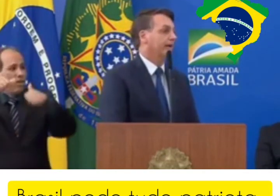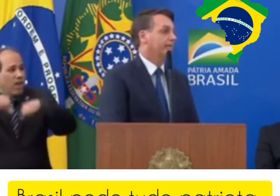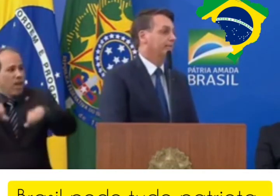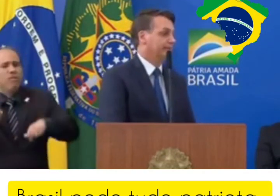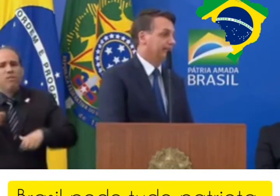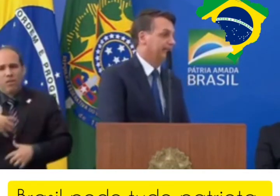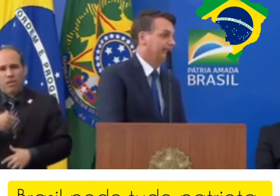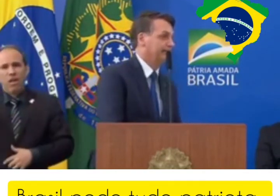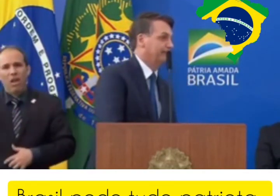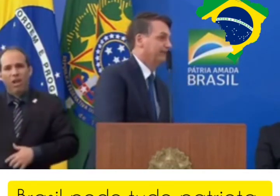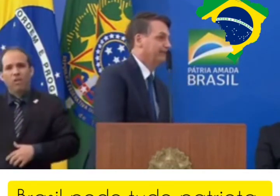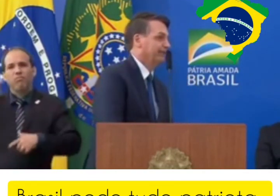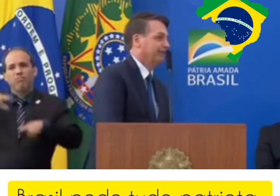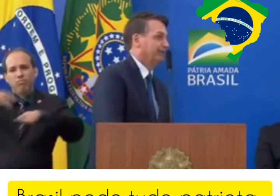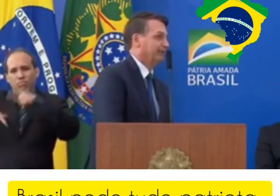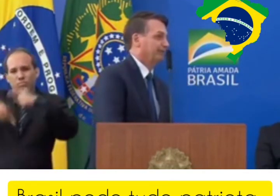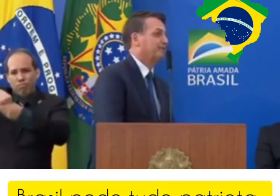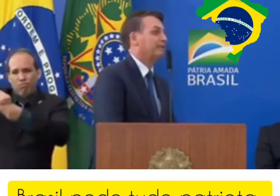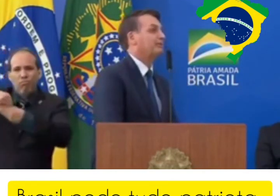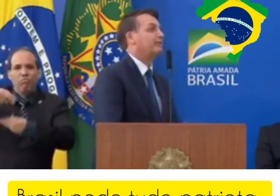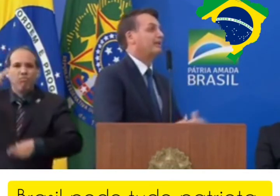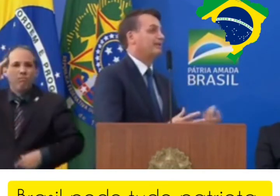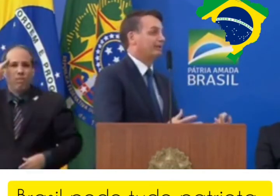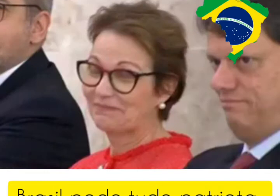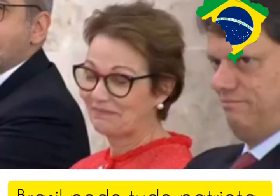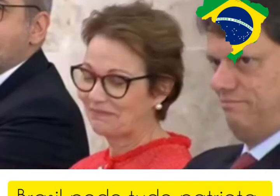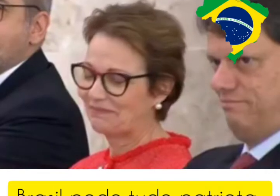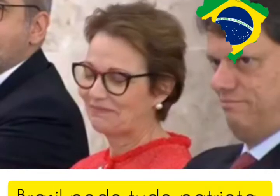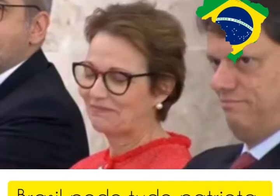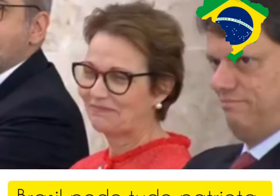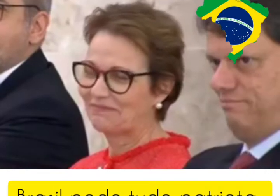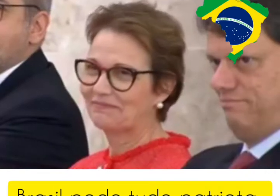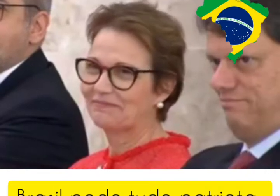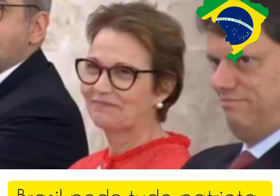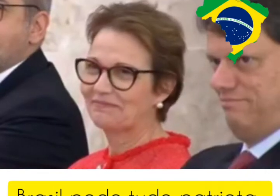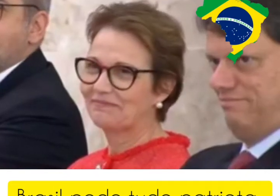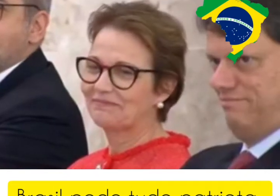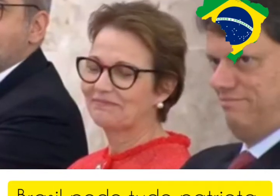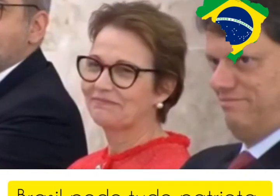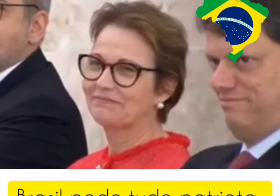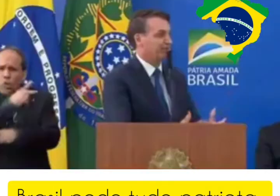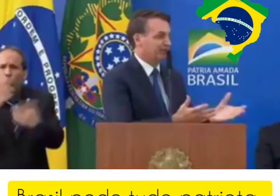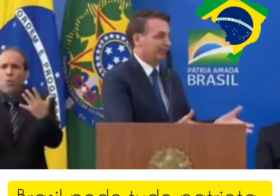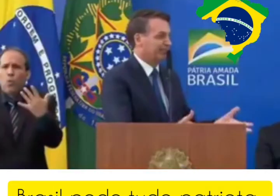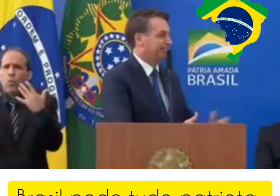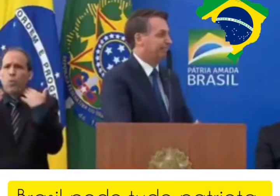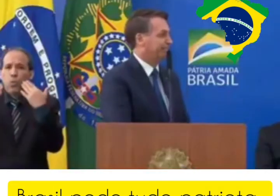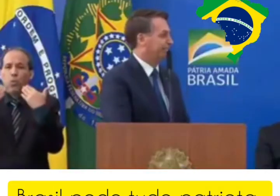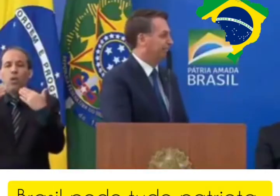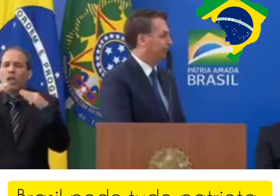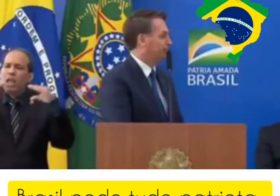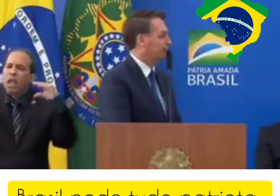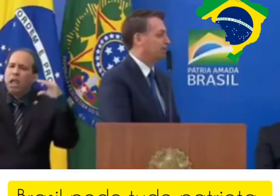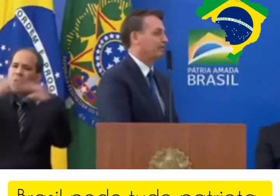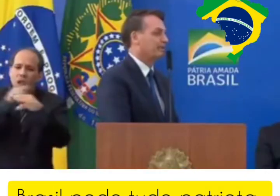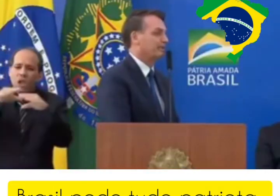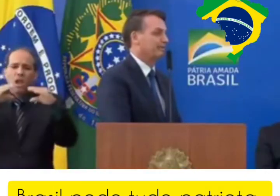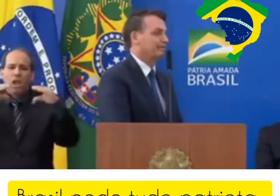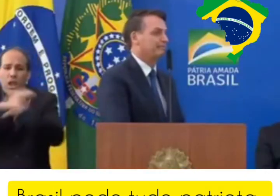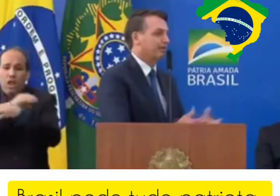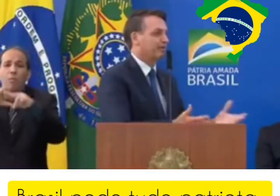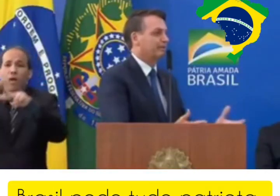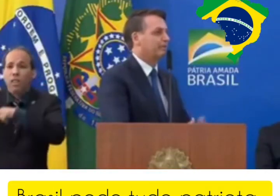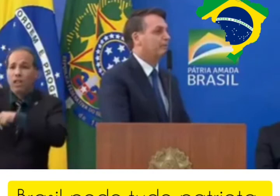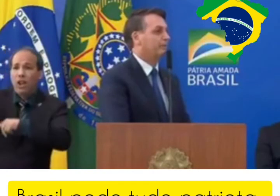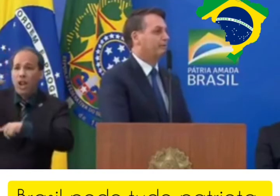GAC Niuaque por 3 anos, um estado caloroso em todos os aspectos, não só no tocante ao